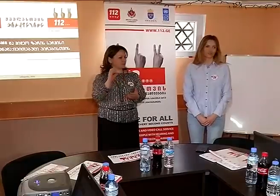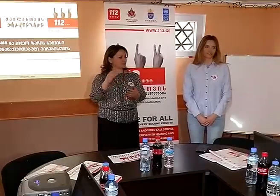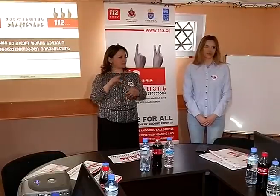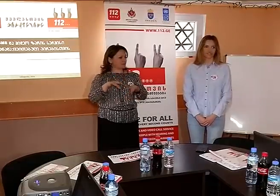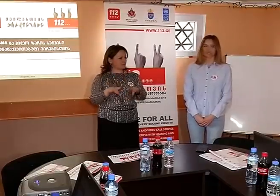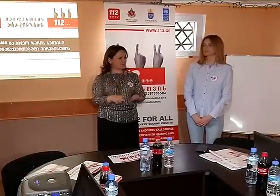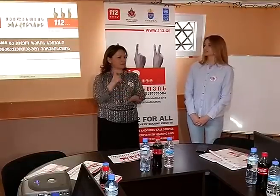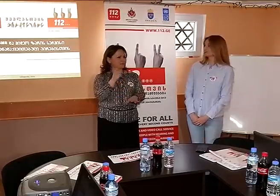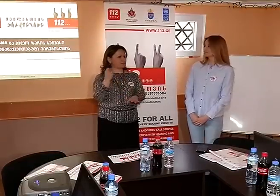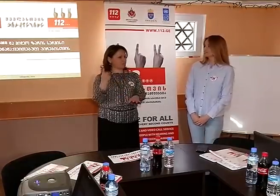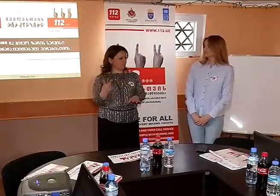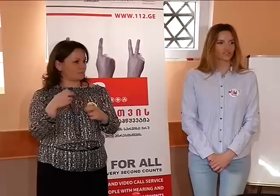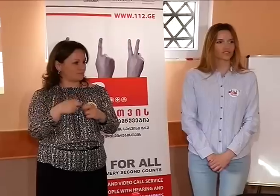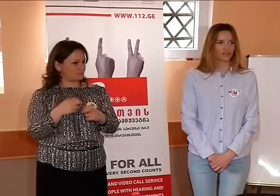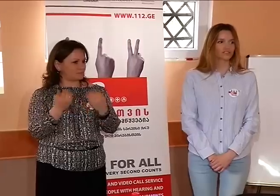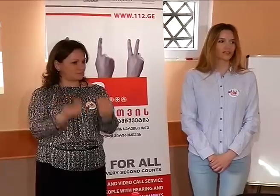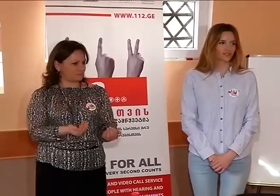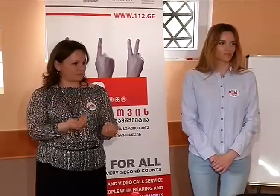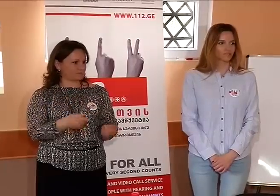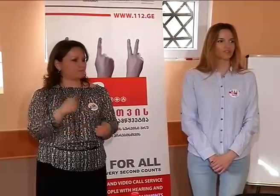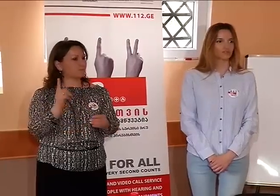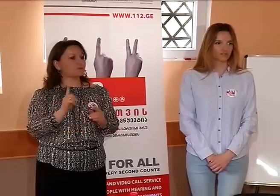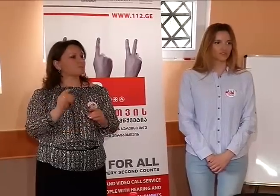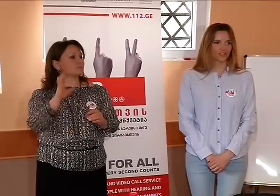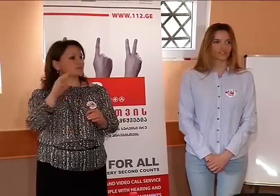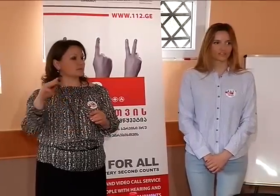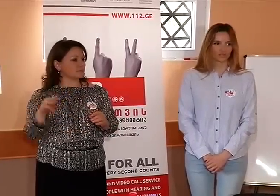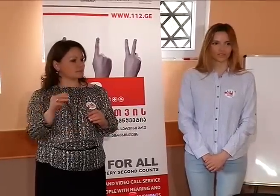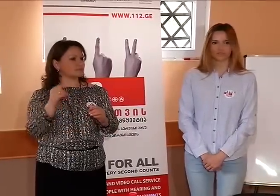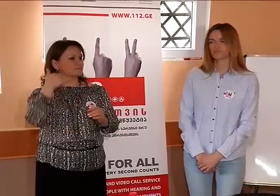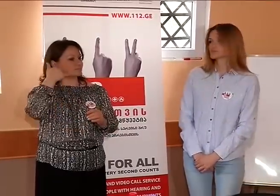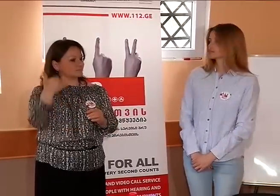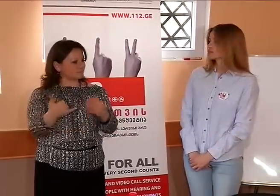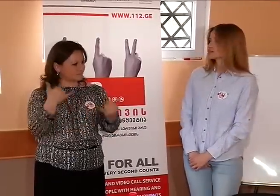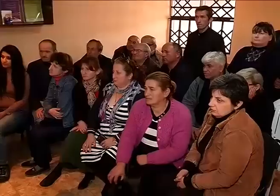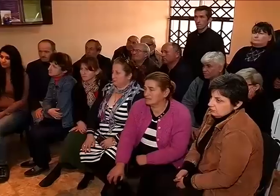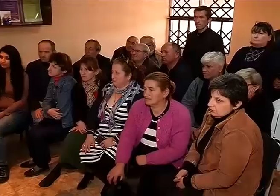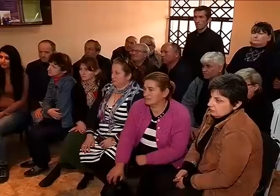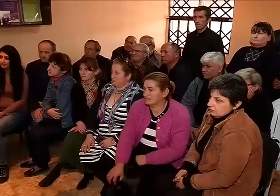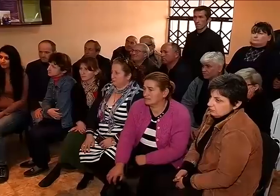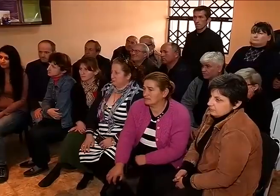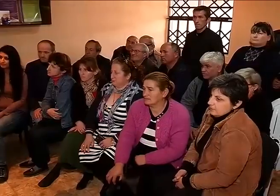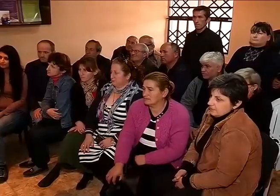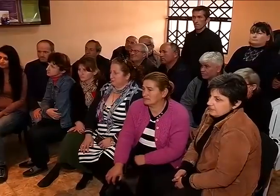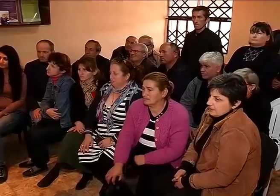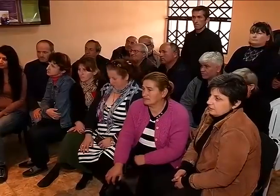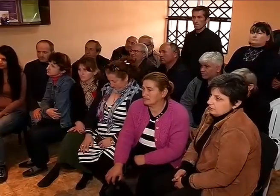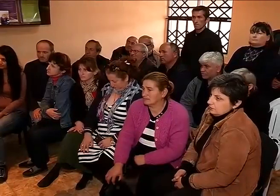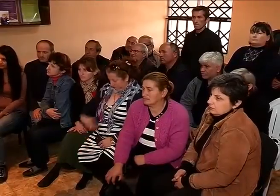ტრანსფორმაციის დეპარტამენტიდან. ეს ეს არის SMS-ის და ვიდეო სერვისი. წარმოიშვა იდეა, რომ შეშექმნილიყო